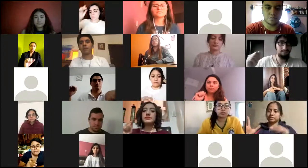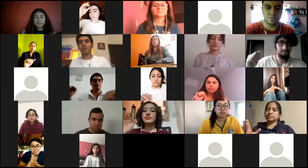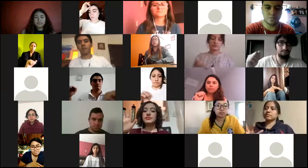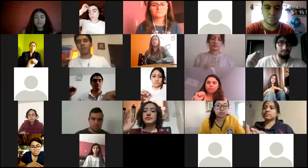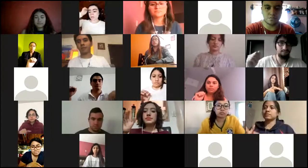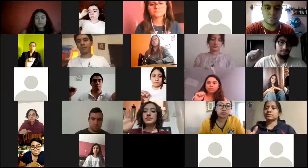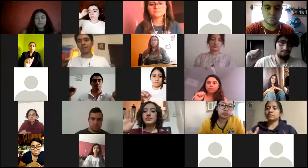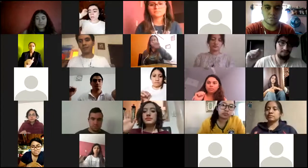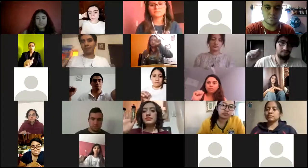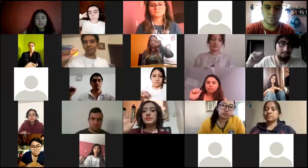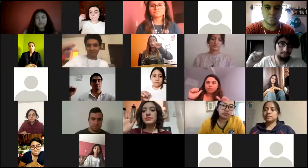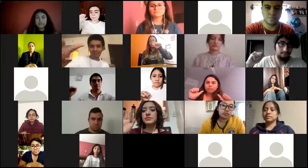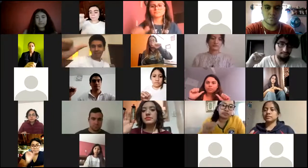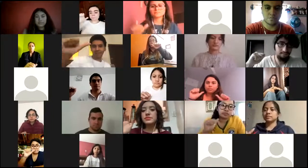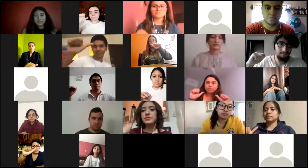empezamos.